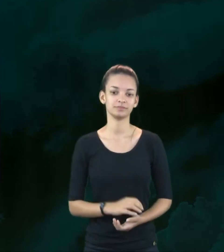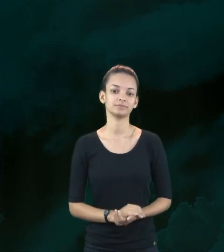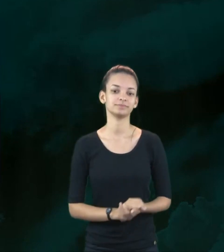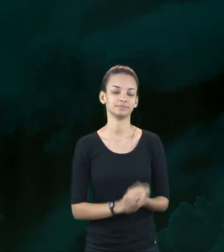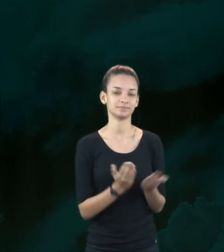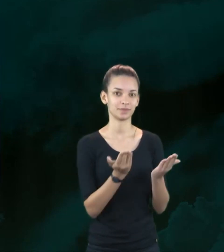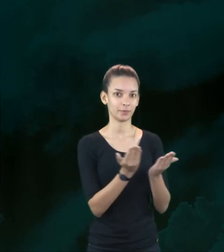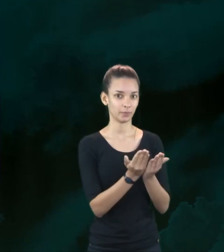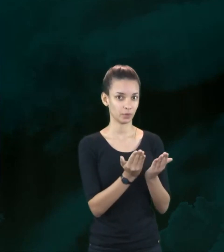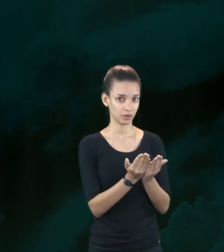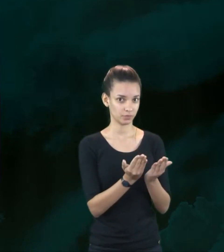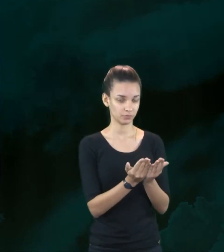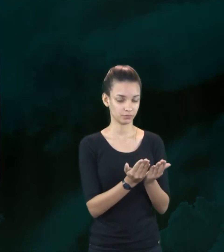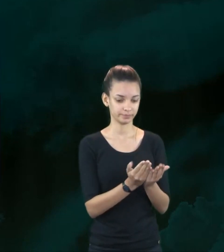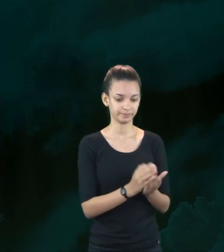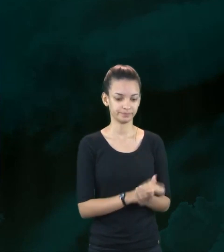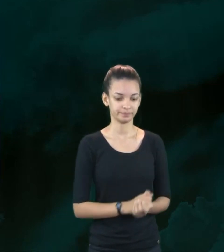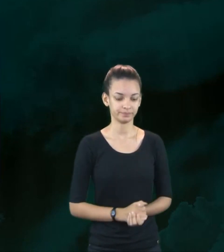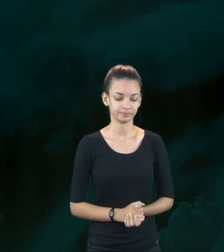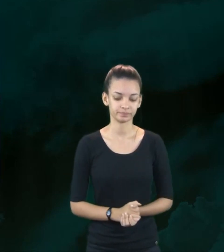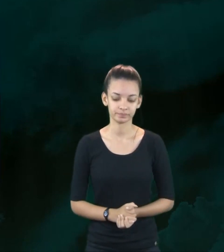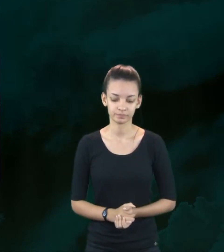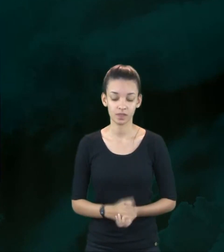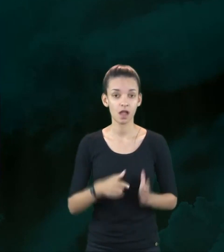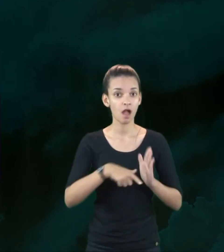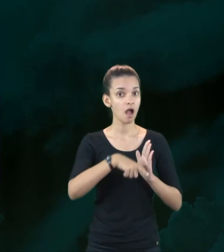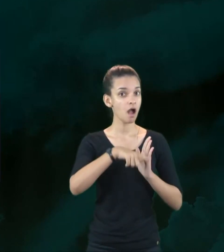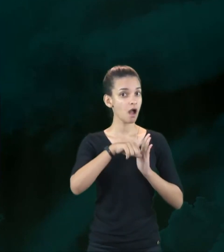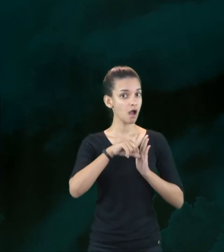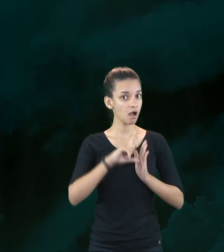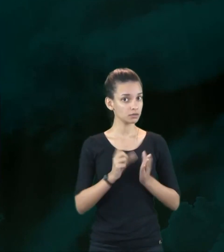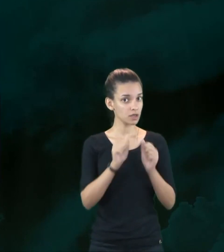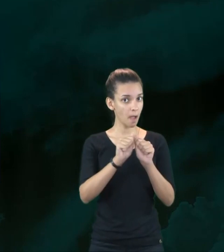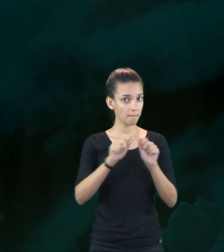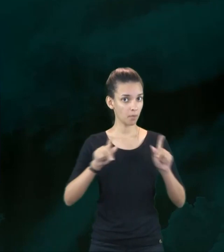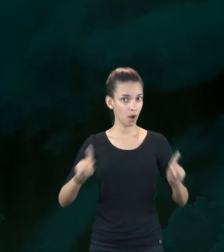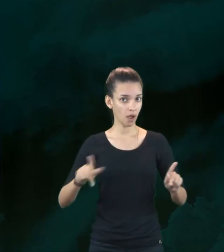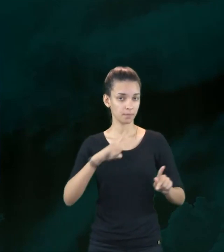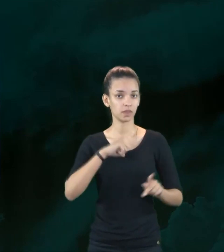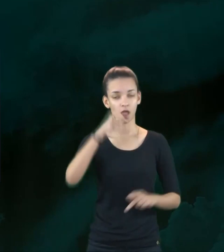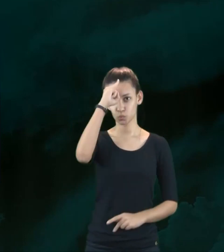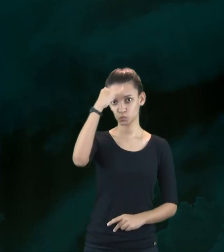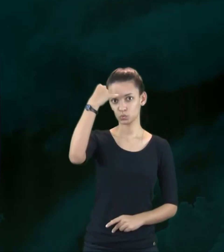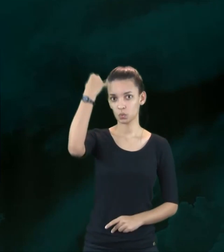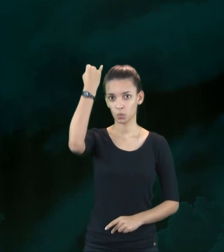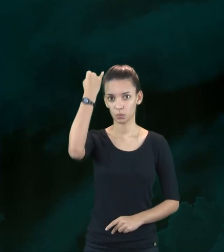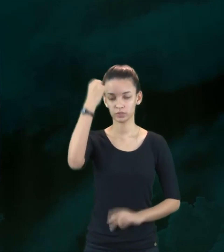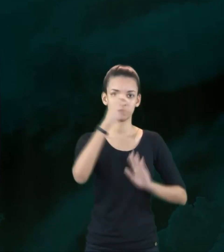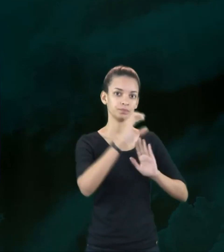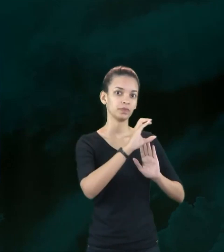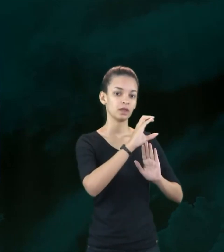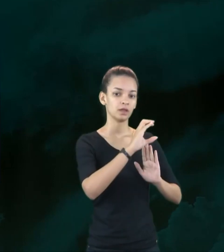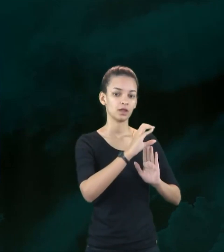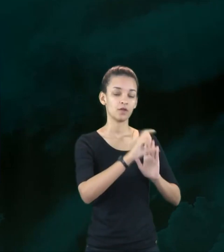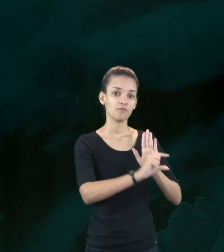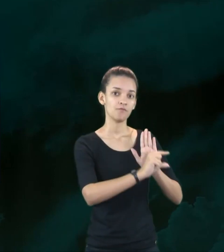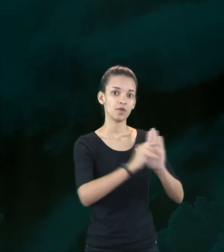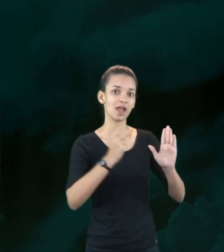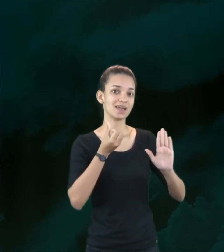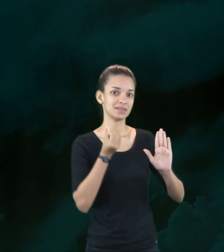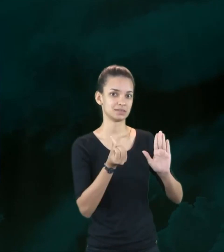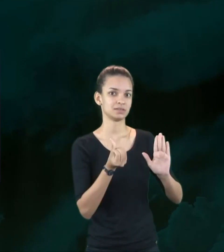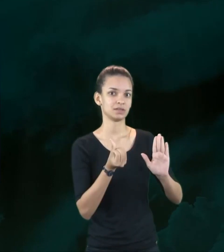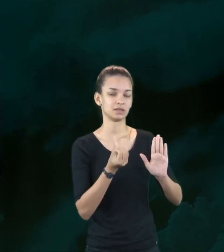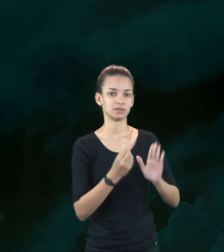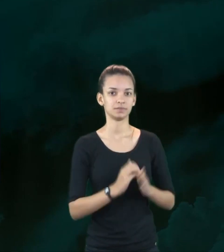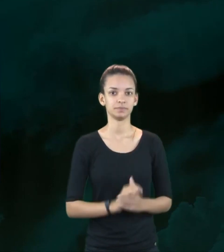livro antes, né, de Apocalipse. Judas, versículo 6, que diz assim: